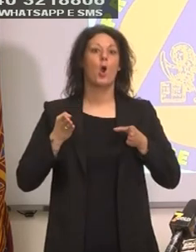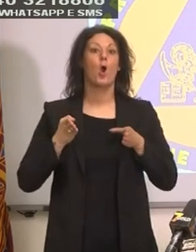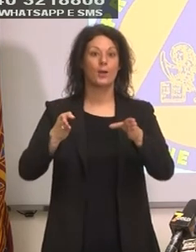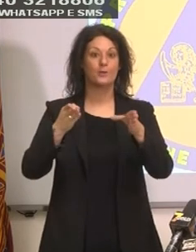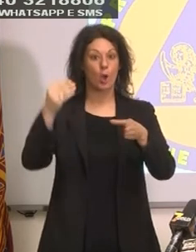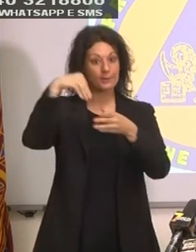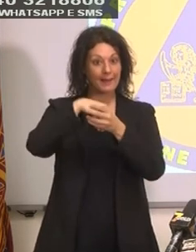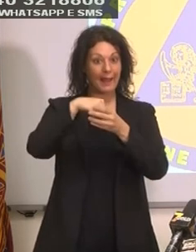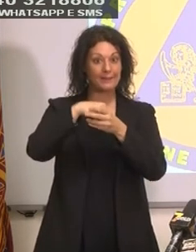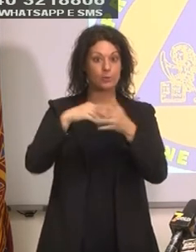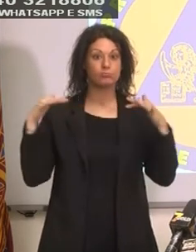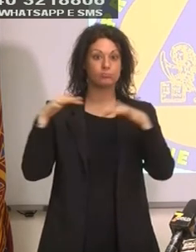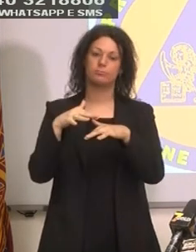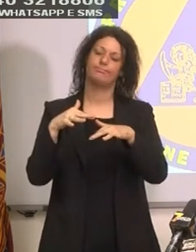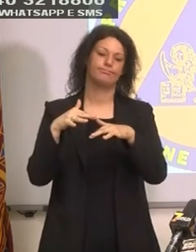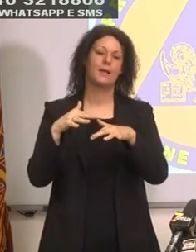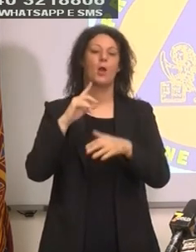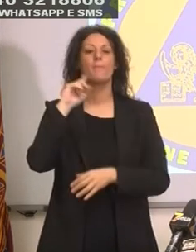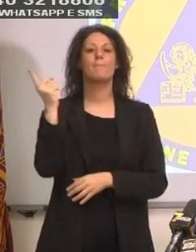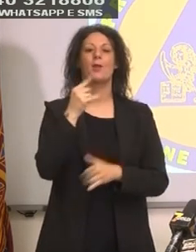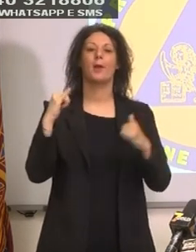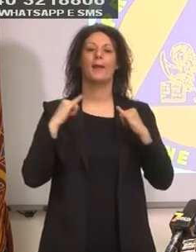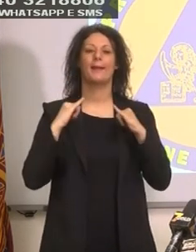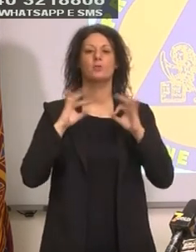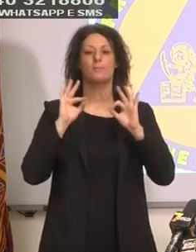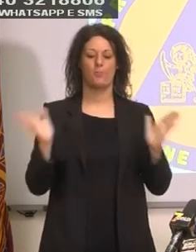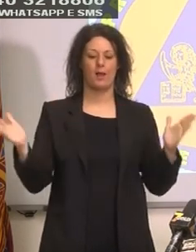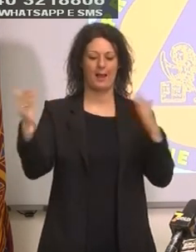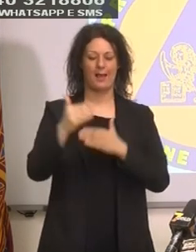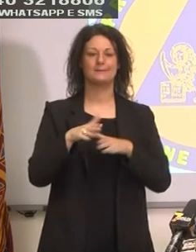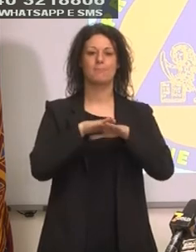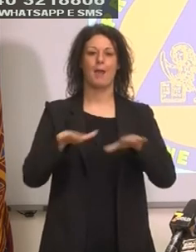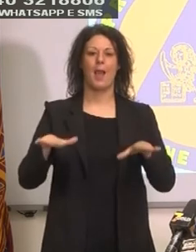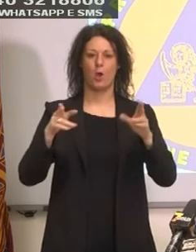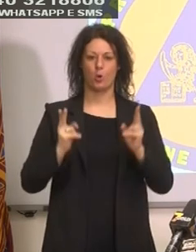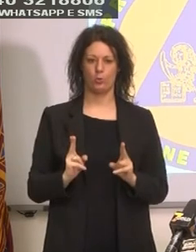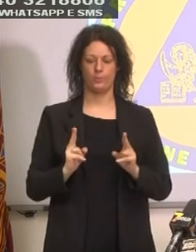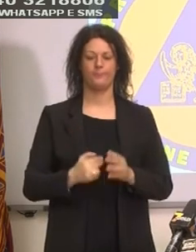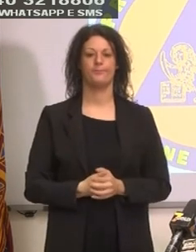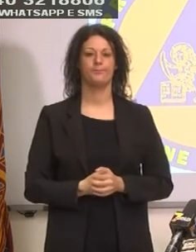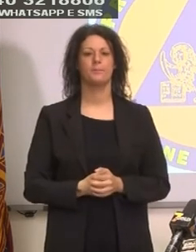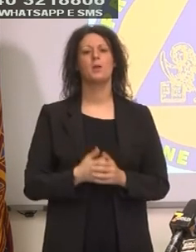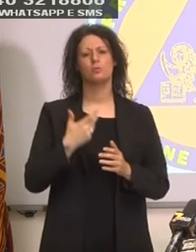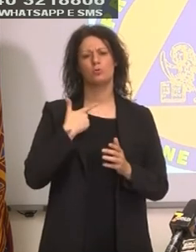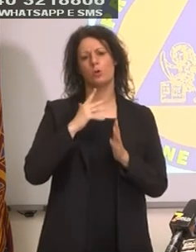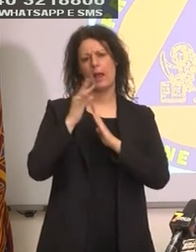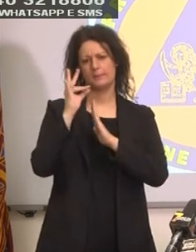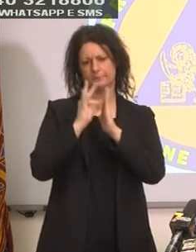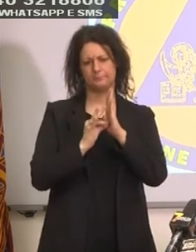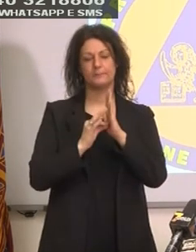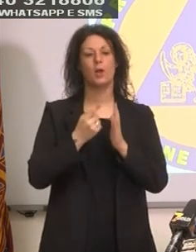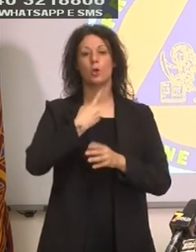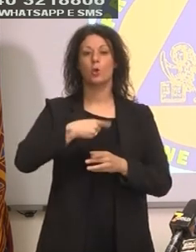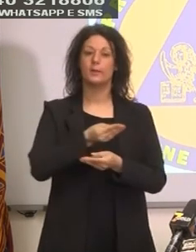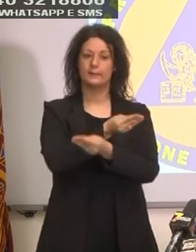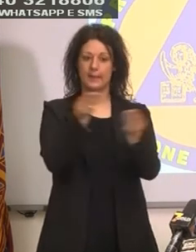corridoi della scuola, quindi resteranno al banco, insomma si organizzeranno. E poi tutta una serie di accorgimenti. Noi vi consegniamo le linee